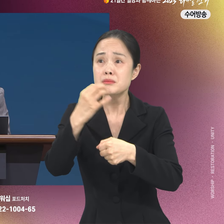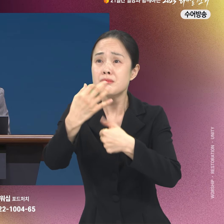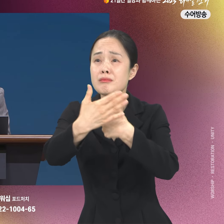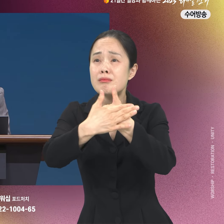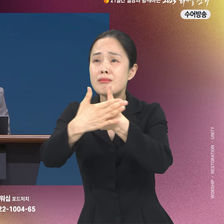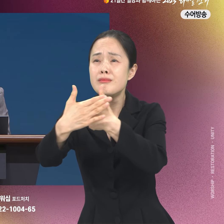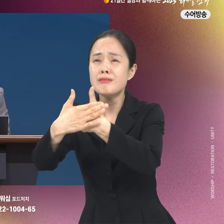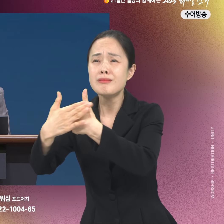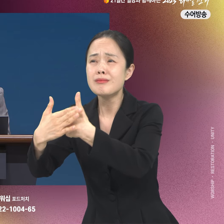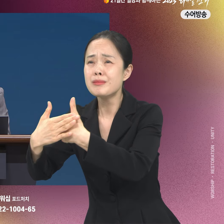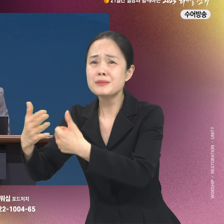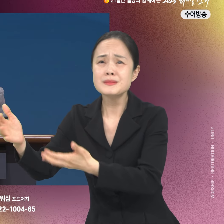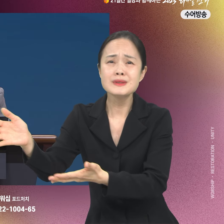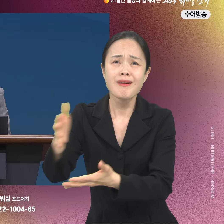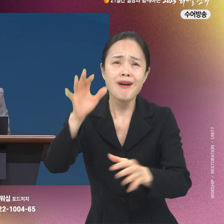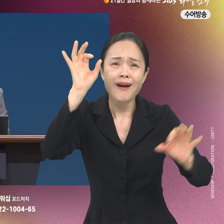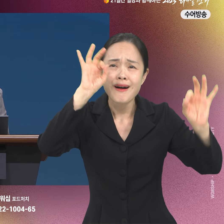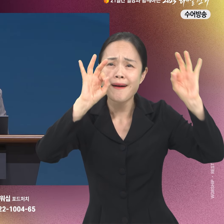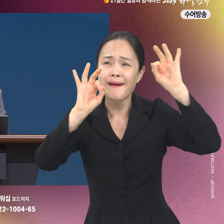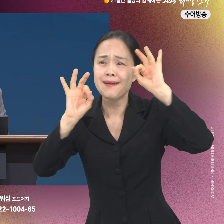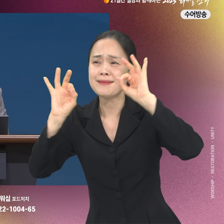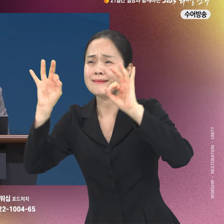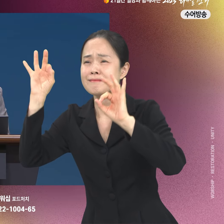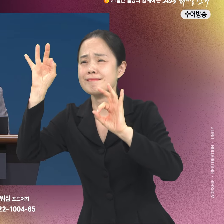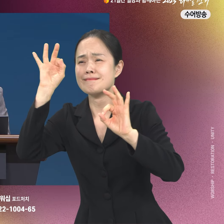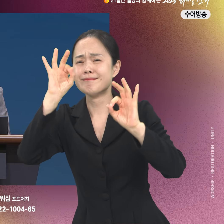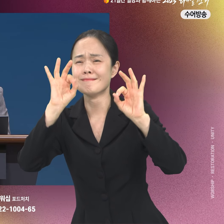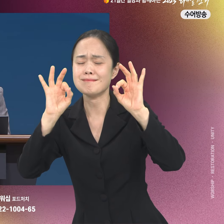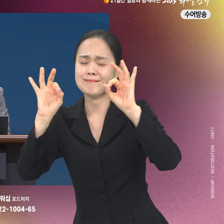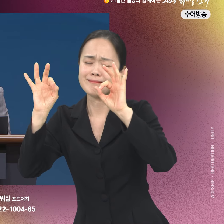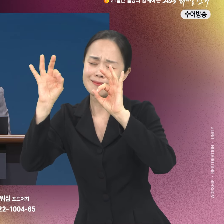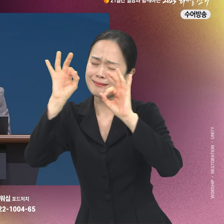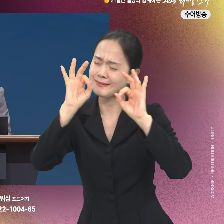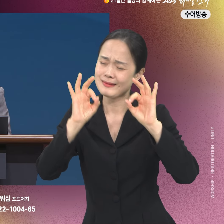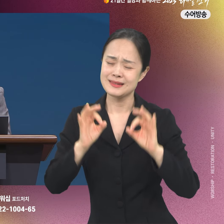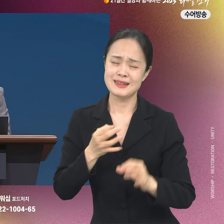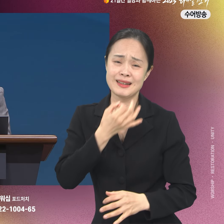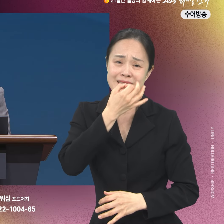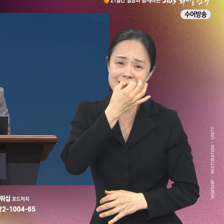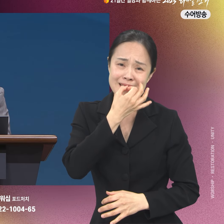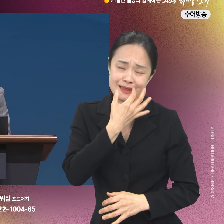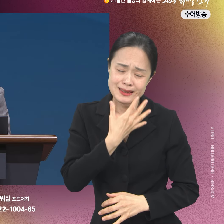반복되는 상황이 저를 너무 괴롭게 했던 거죠. 그래서